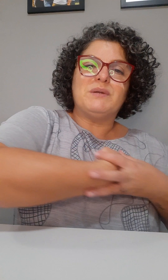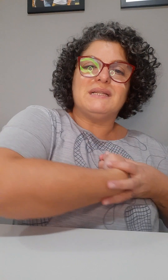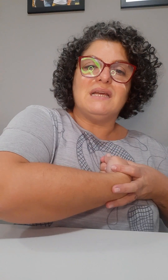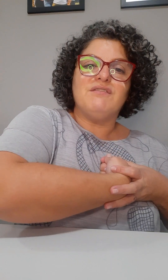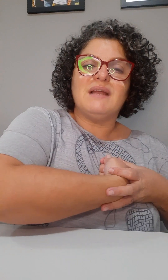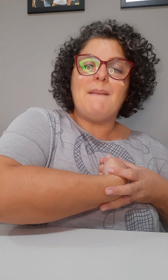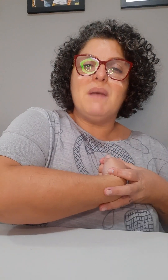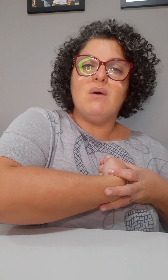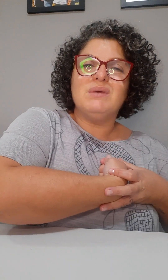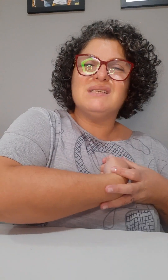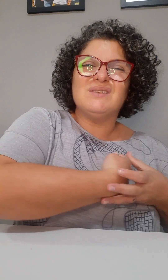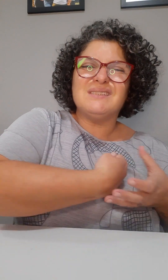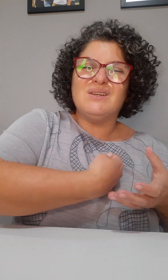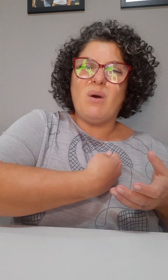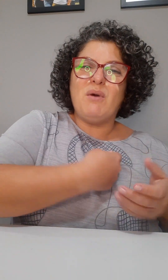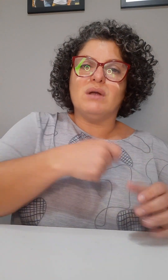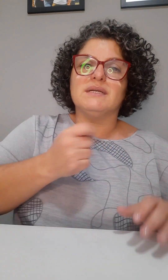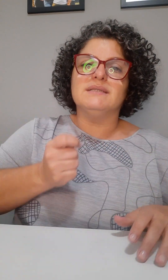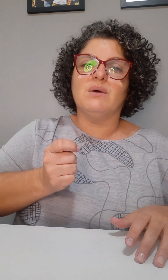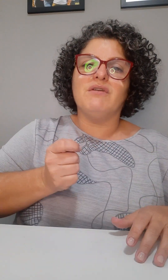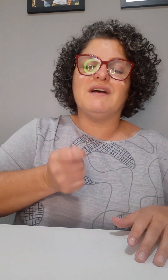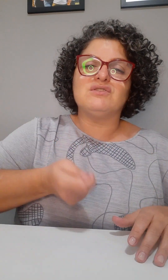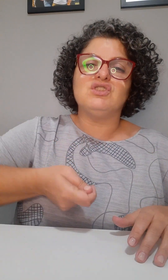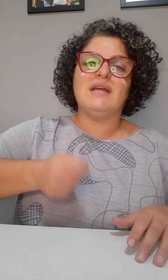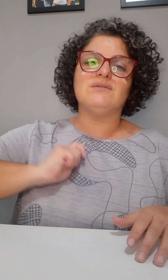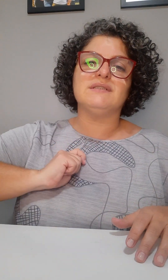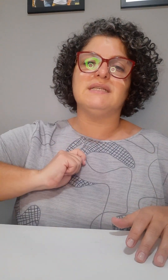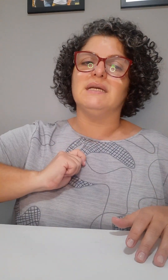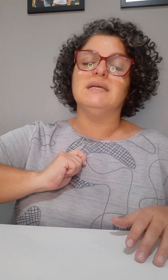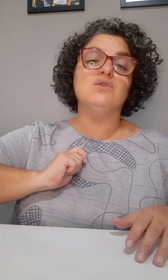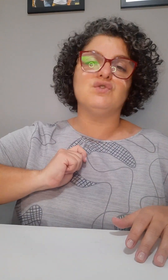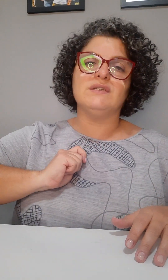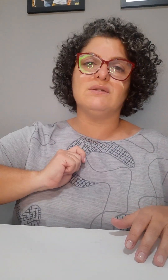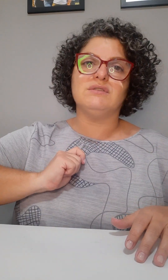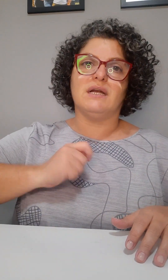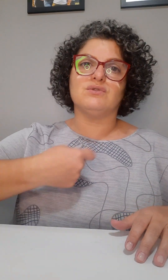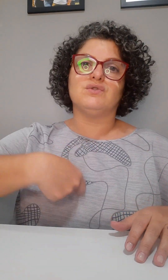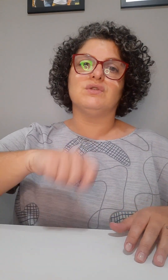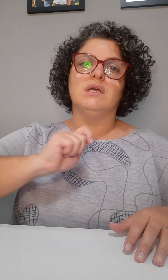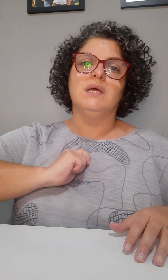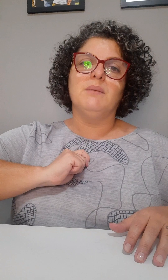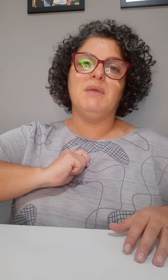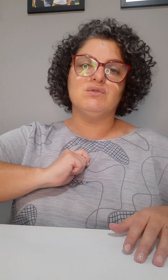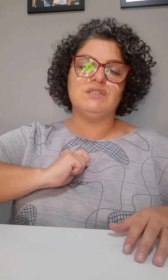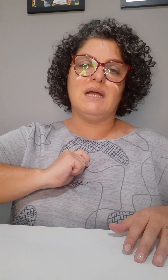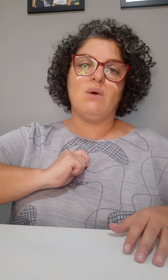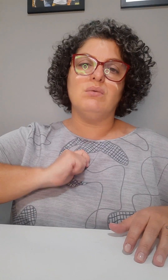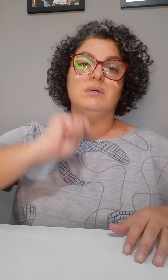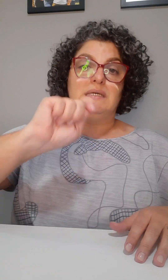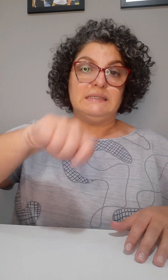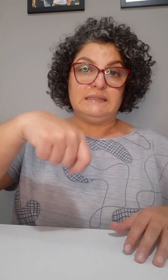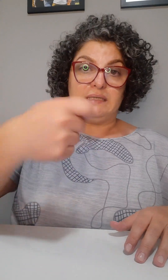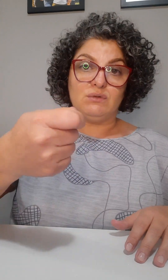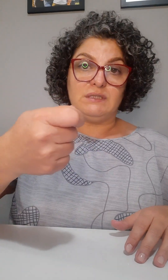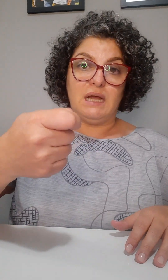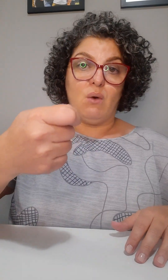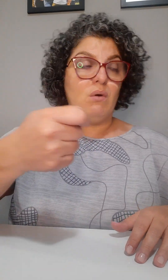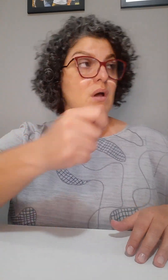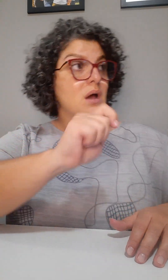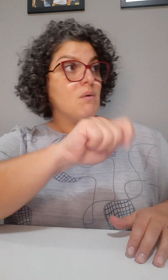tem que virar a mão e às vezes incomoda. Então, eu faço direto assim. E os dois estão certos. Meu sinal, seu sinal. Qual o